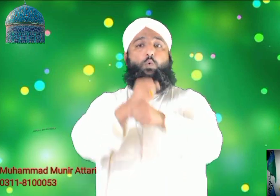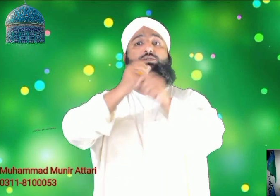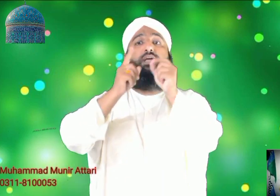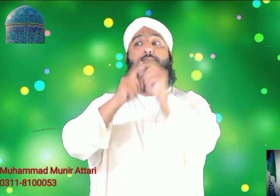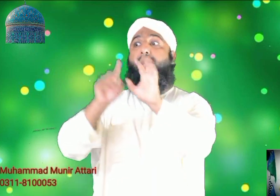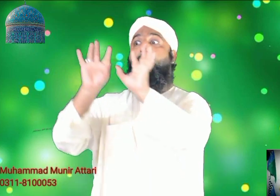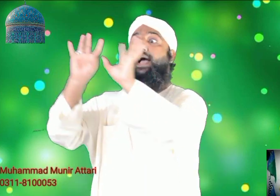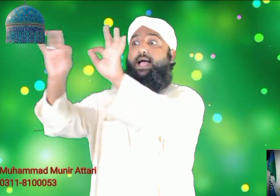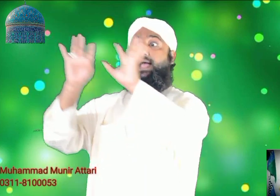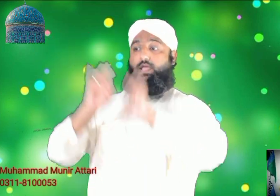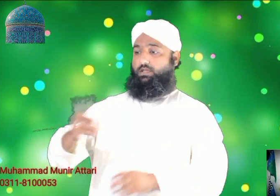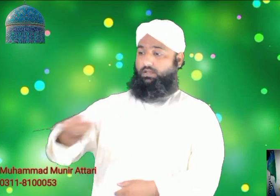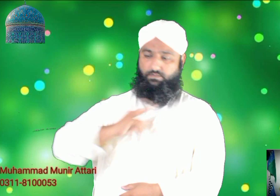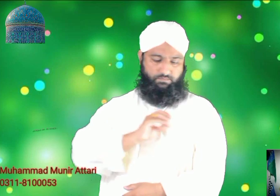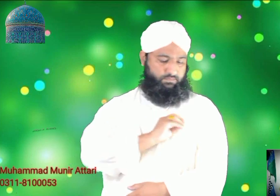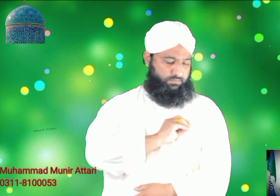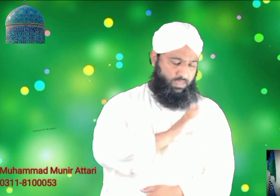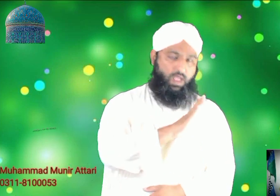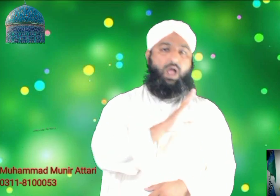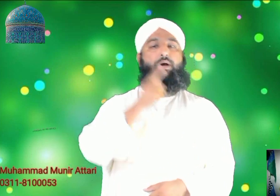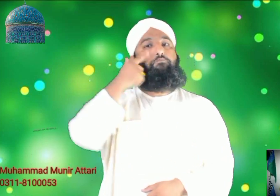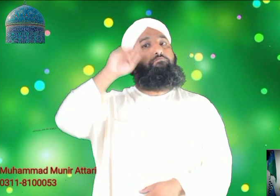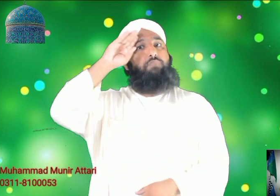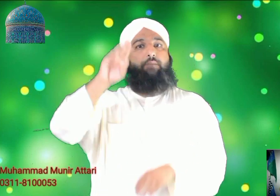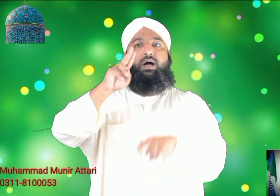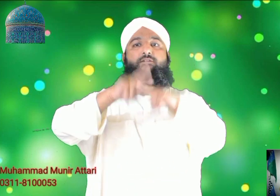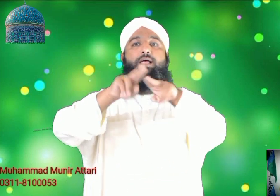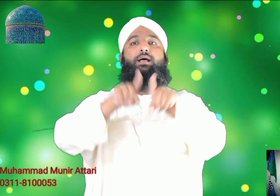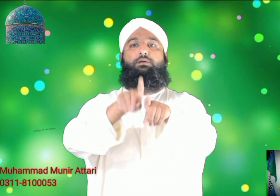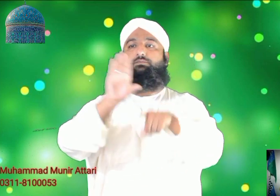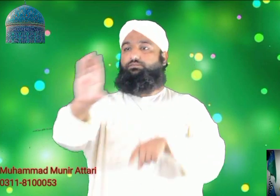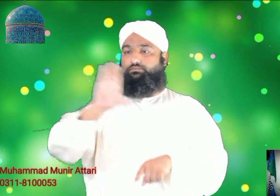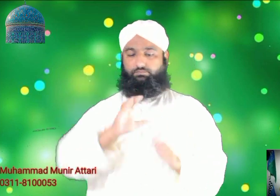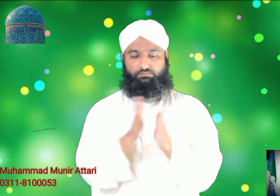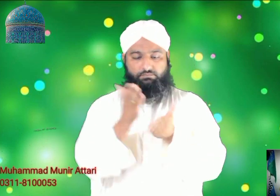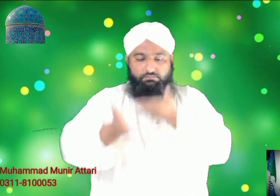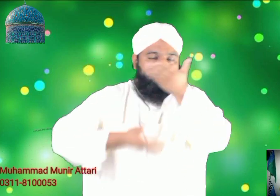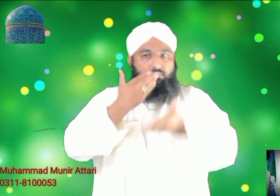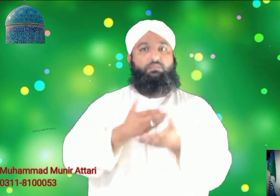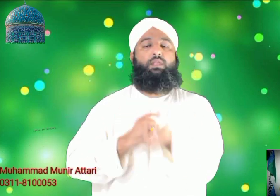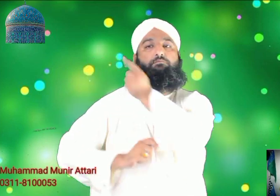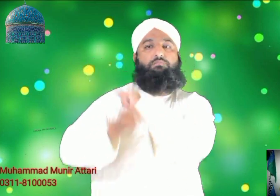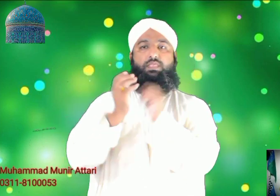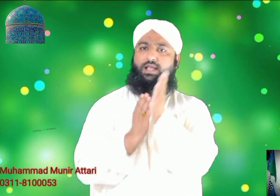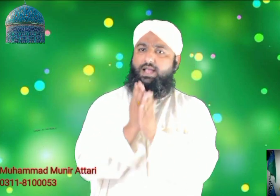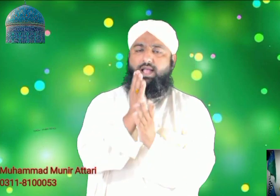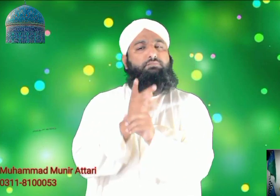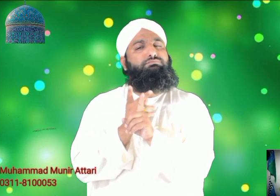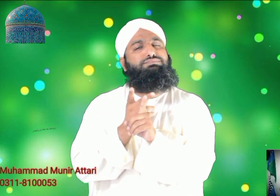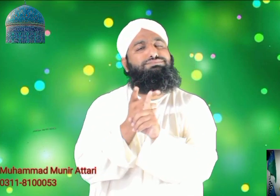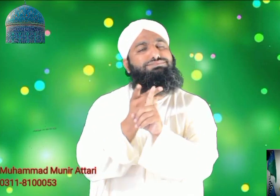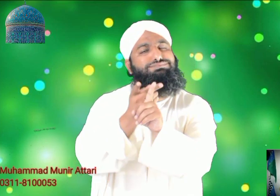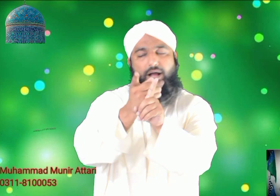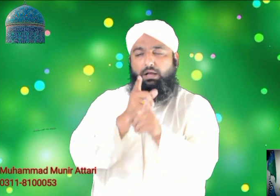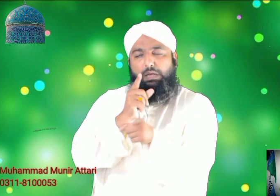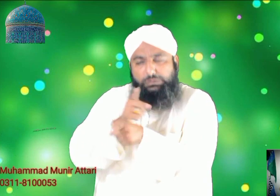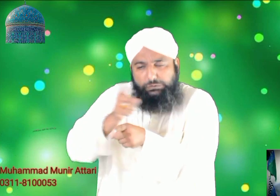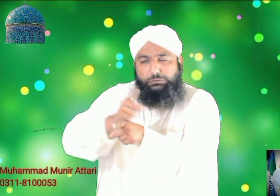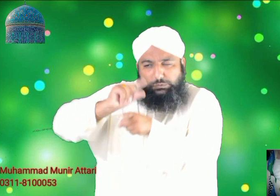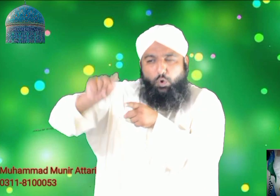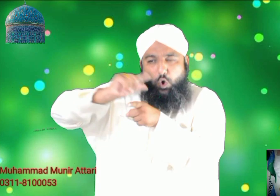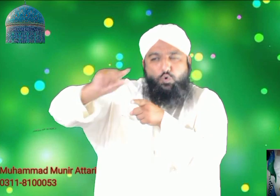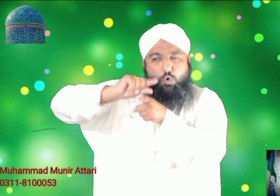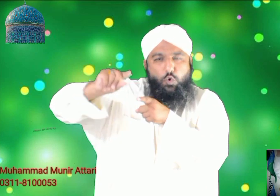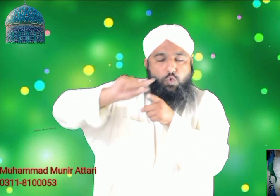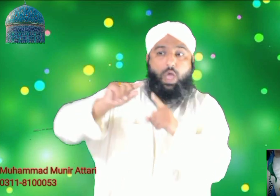کہ درس دینا شروع کریں, کوئی مشکل نہیں ہے. مدنی قافلوں میں سفر کریں, ہر اسلامی بھائی کو تھوڑا تھوڑا درس دینے کا موقع ملتا ہے. اسی نیت سے درس دو کہ